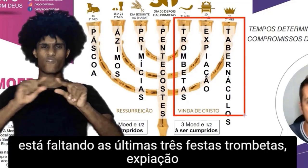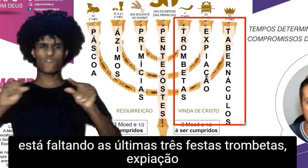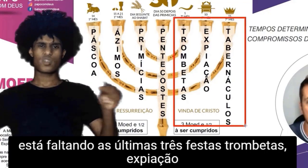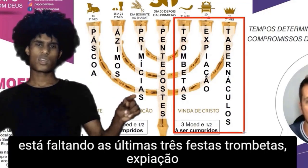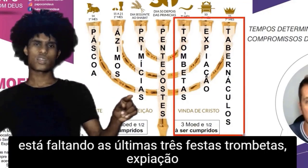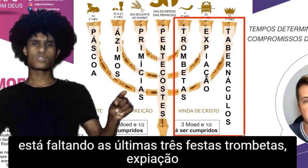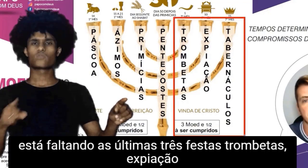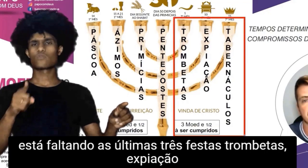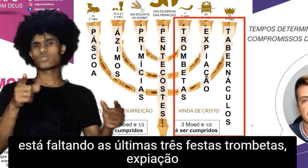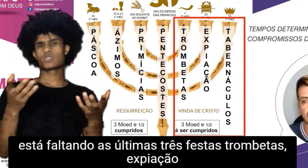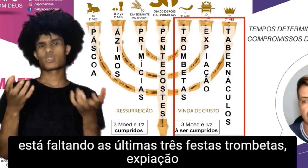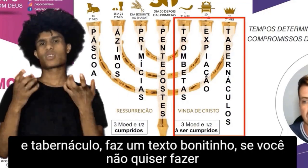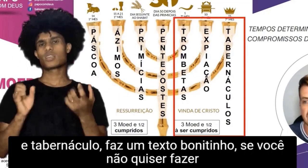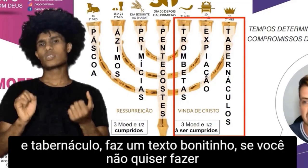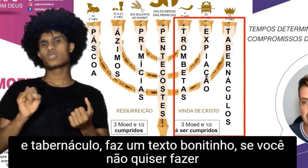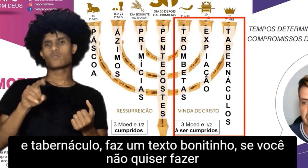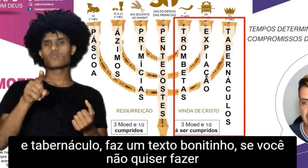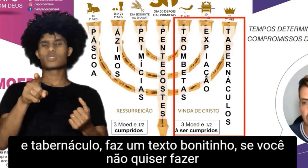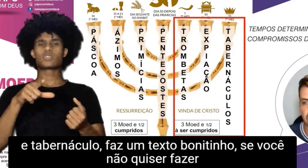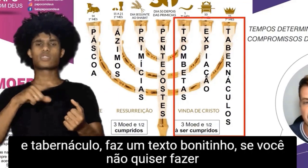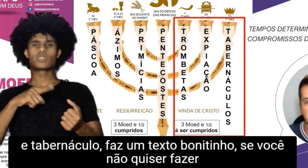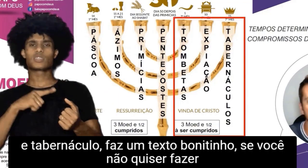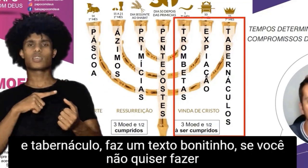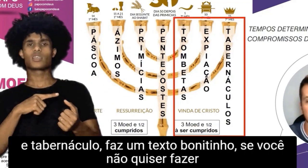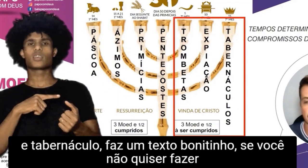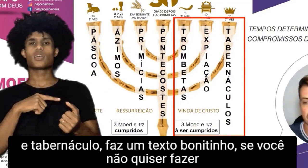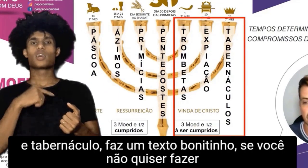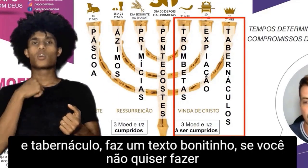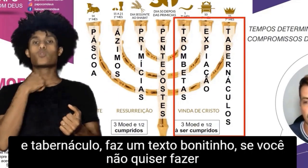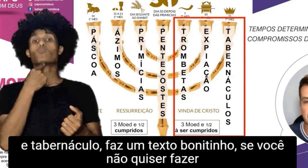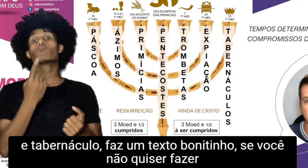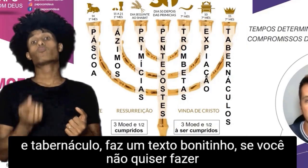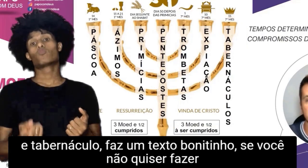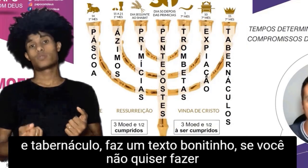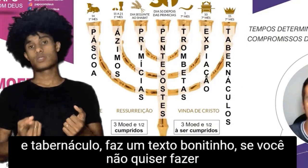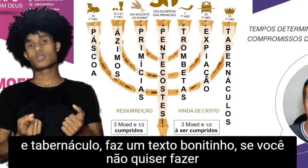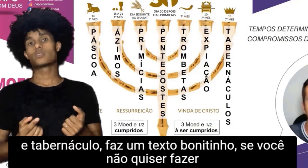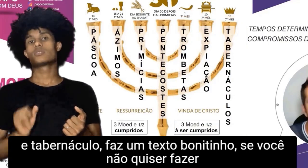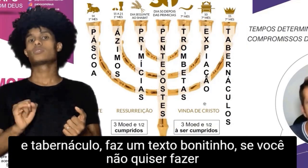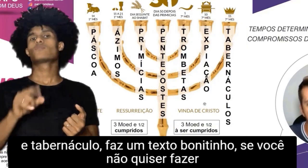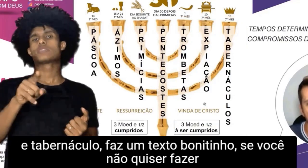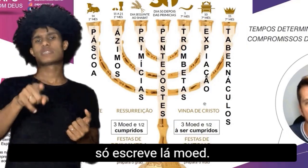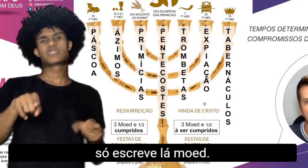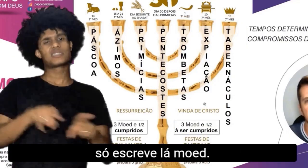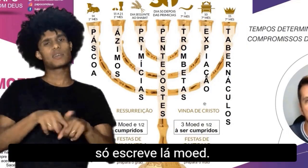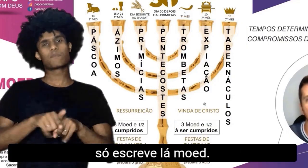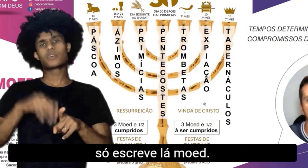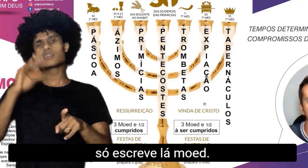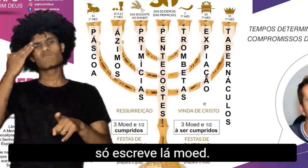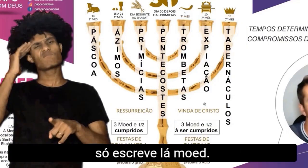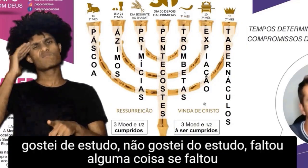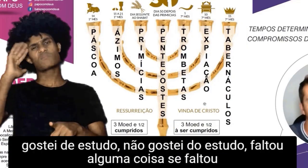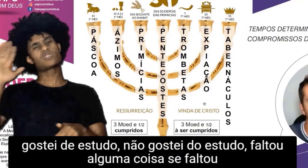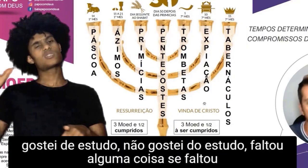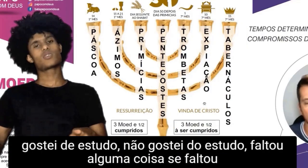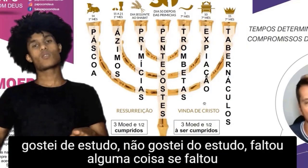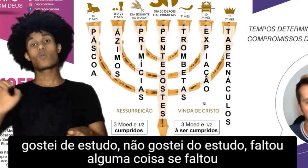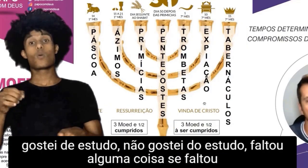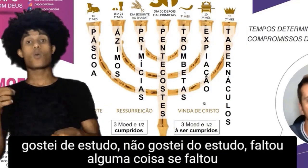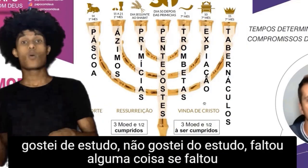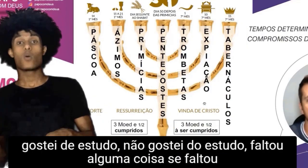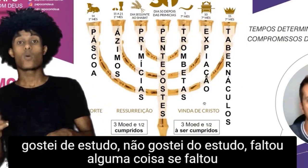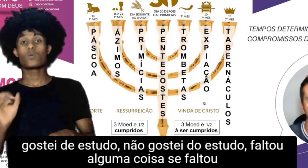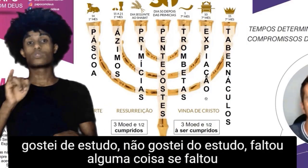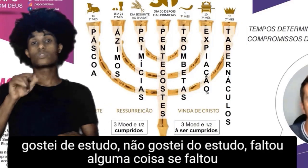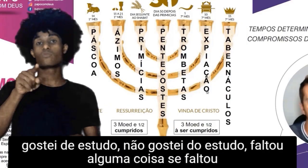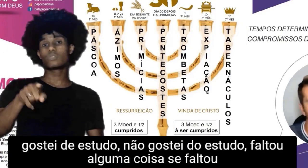3 festas, né? Trombeta, expiação e tabernáculo. Faz um texto bonitinho. Se você não quiser fazer texto, só escreve lá, Moed, gostei do estudo,